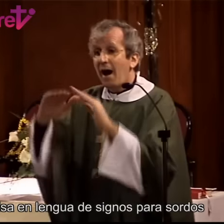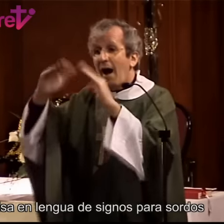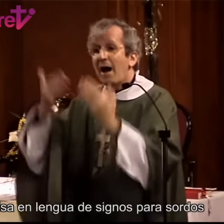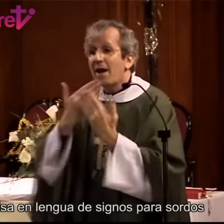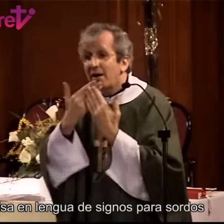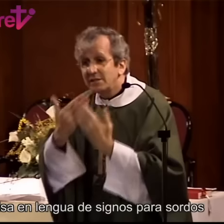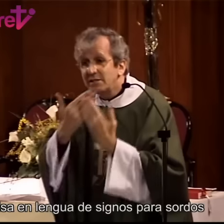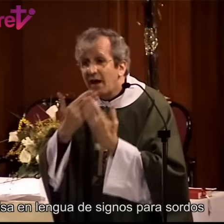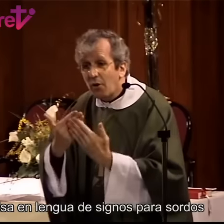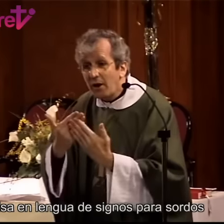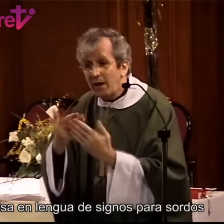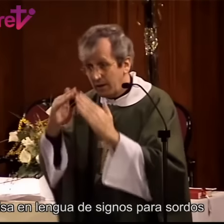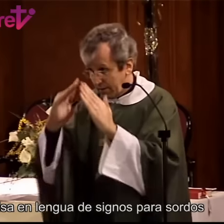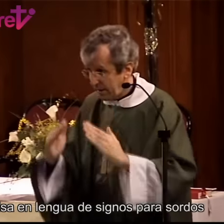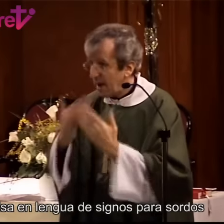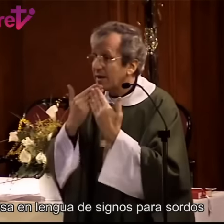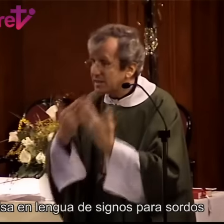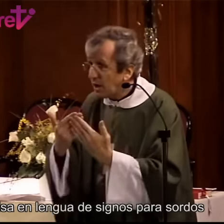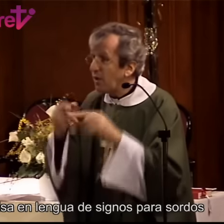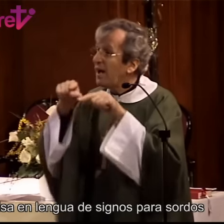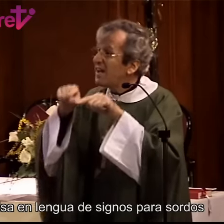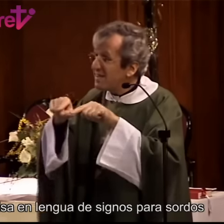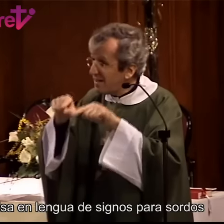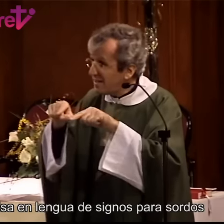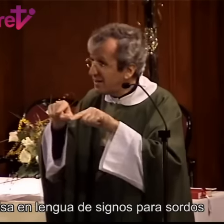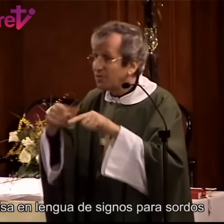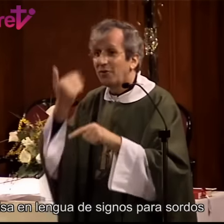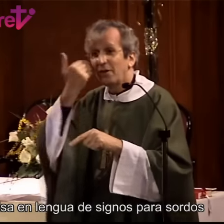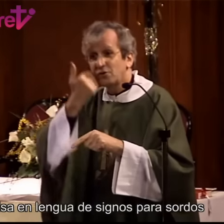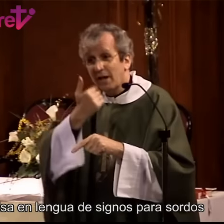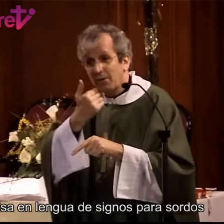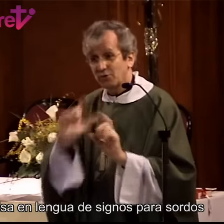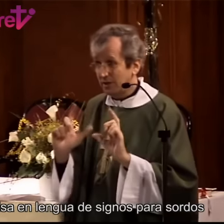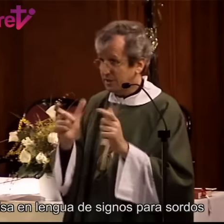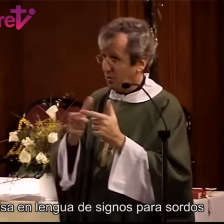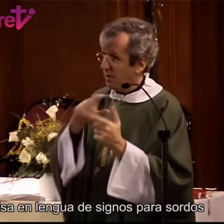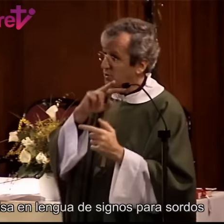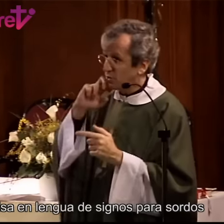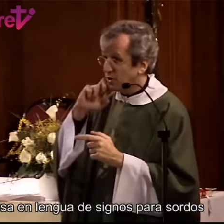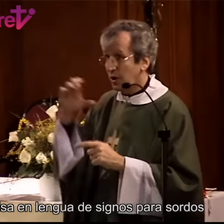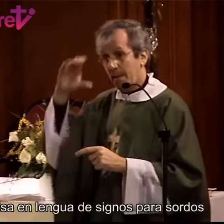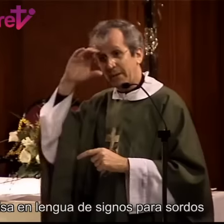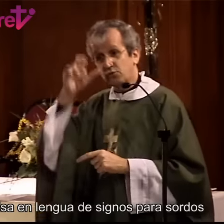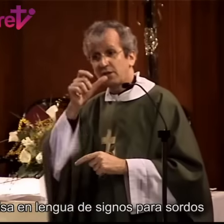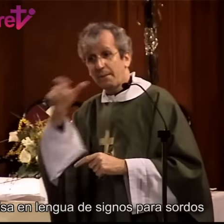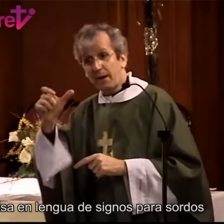a la sinagoga, y allí, donde los sábados se reunían los judíos para escuchar la palabra de